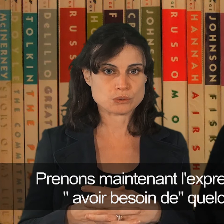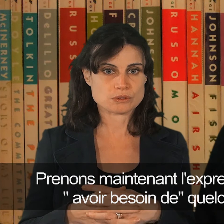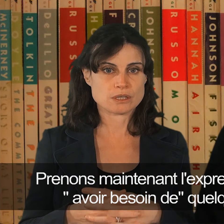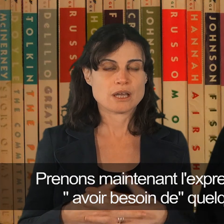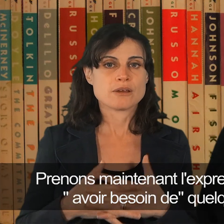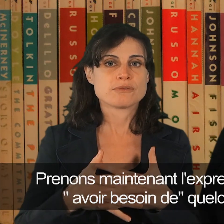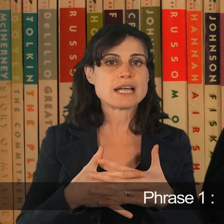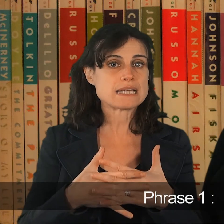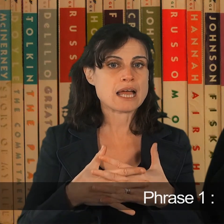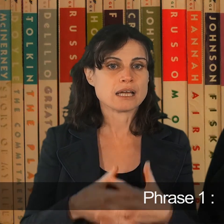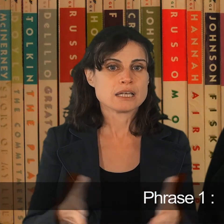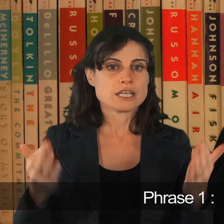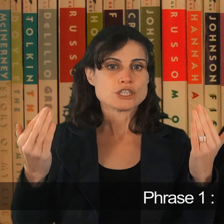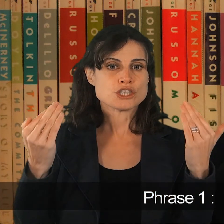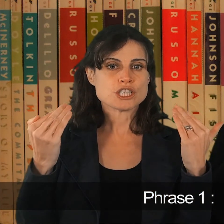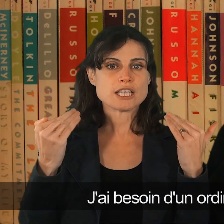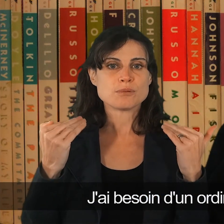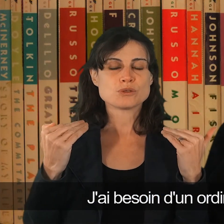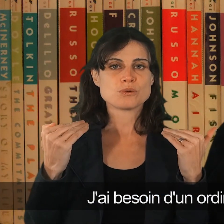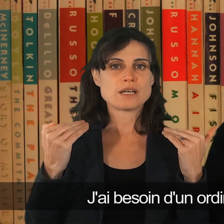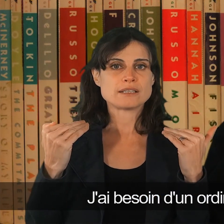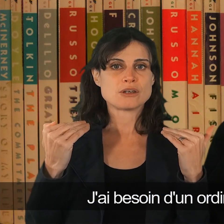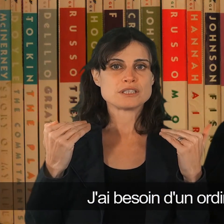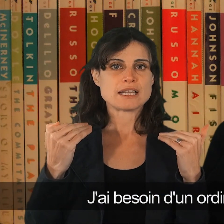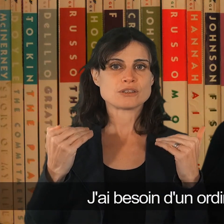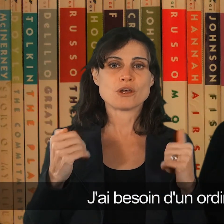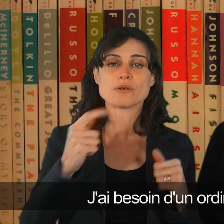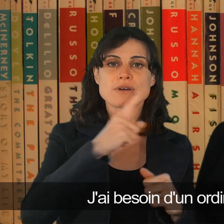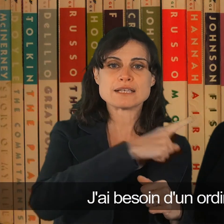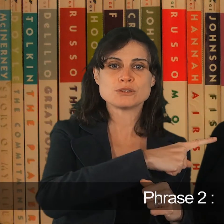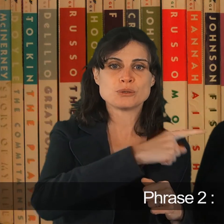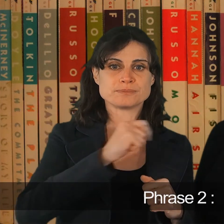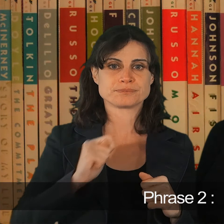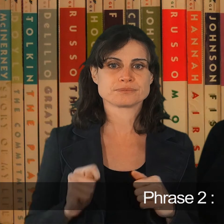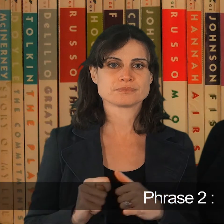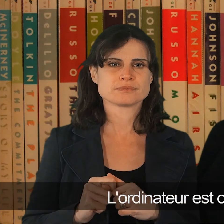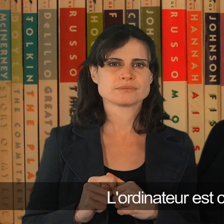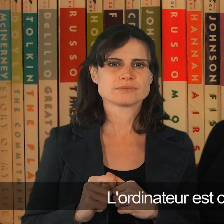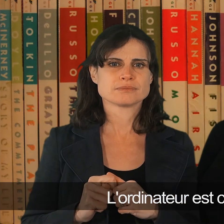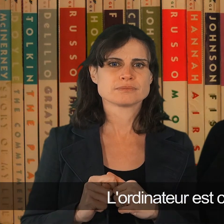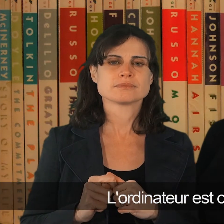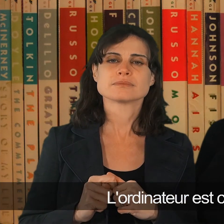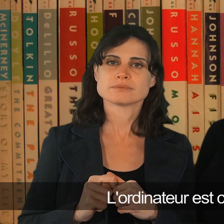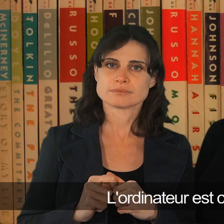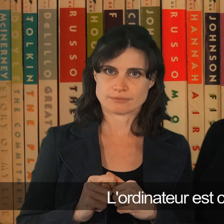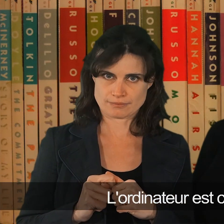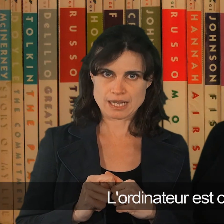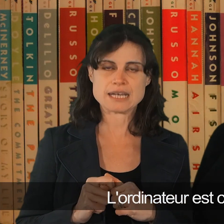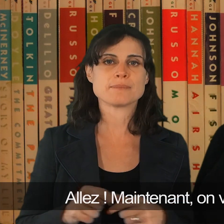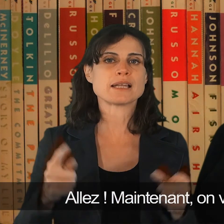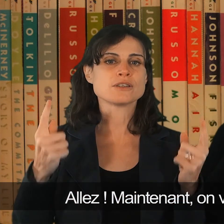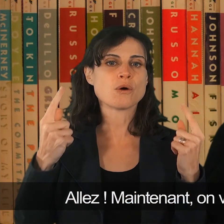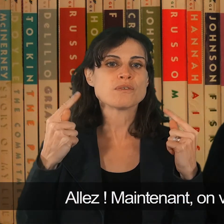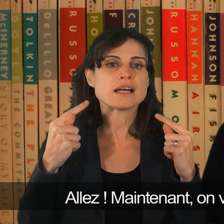quelque chose. Phrase 1. J'ai besoin d'un ordinateur. Phrase 2. L'ordinateur est cher.